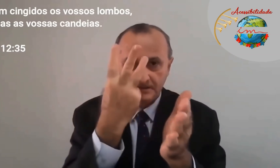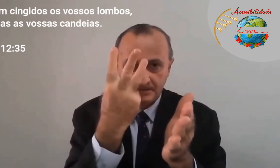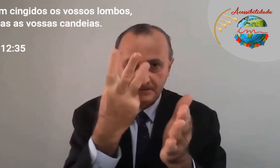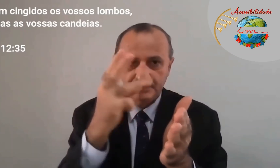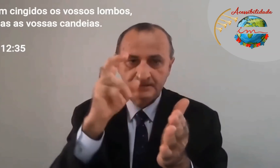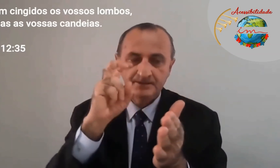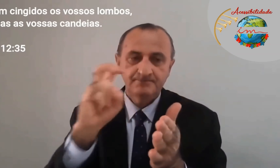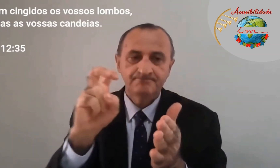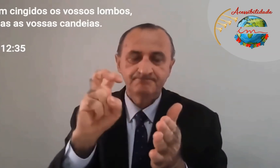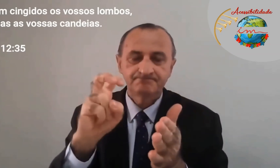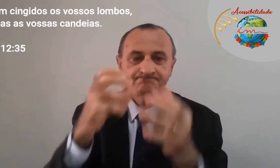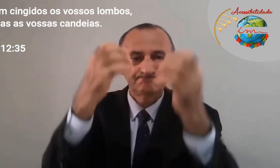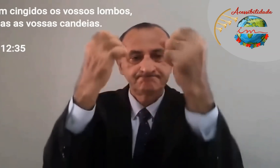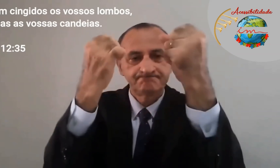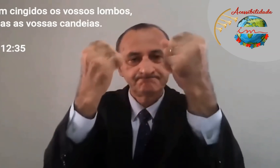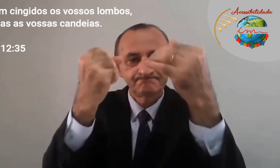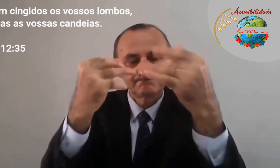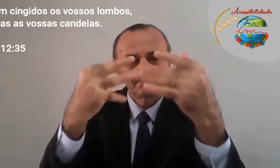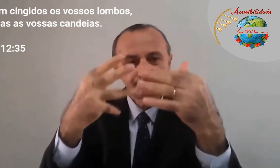verso 35, que diz: